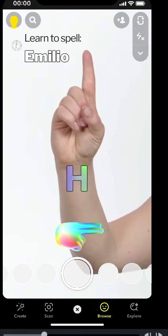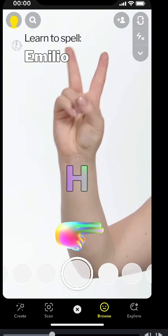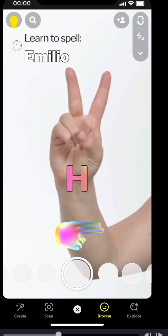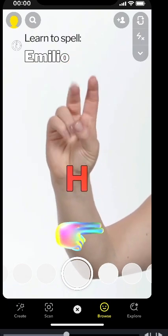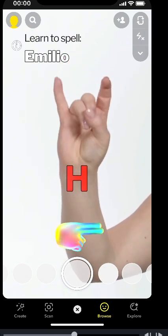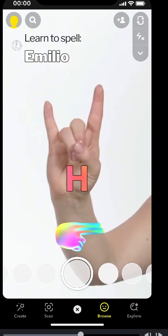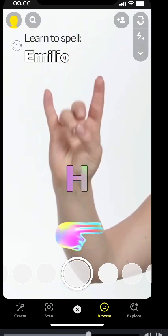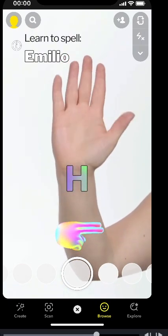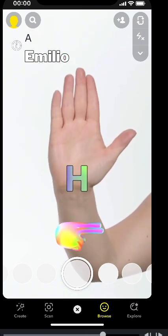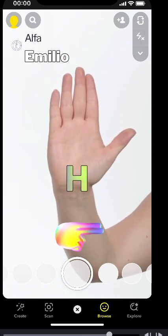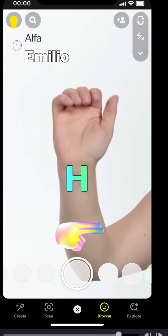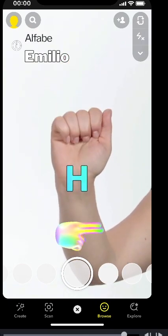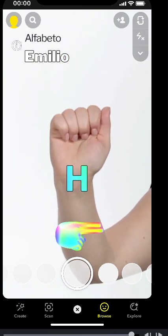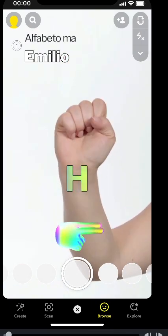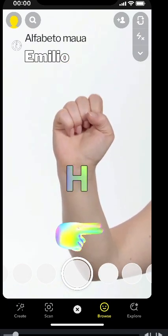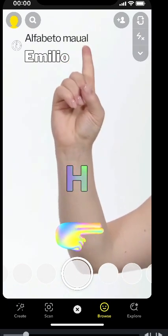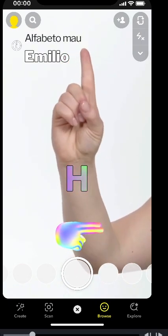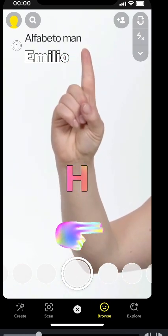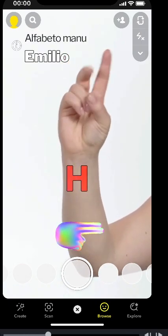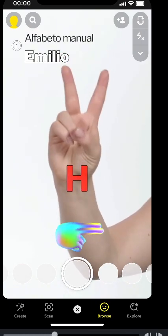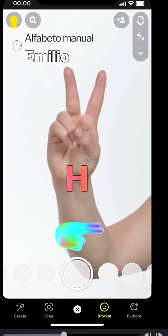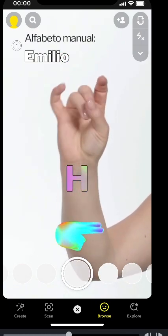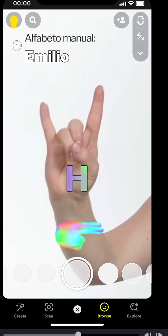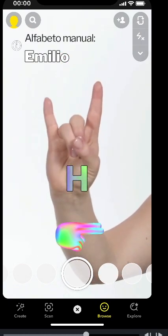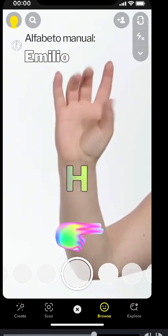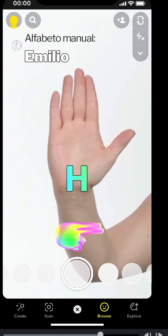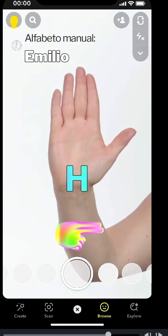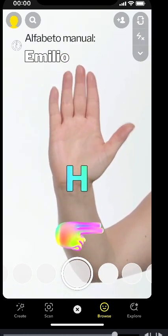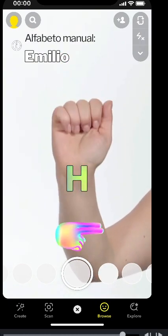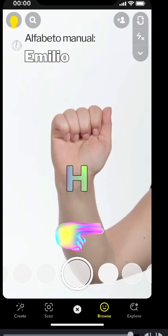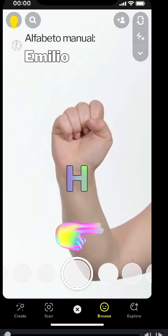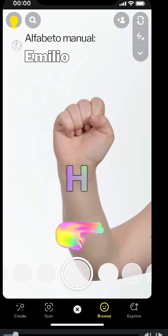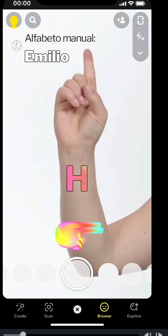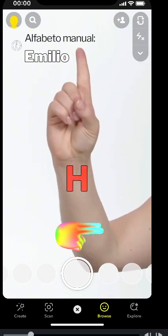Es decir, podemos cambiar a español sin ningún problema.